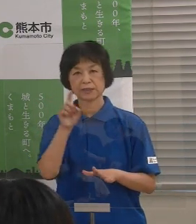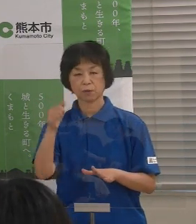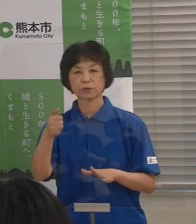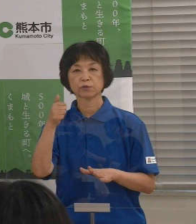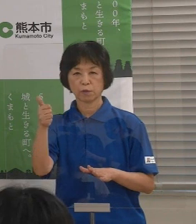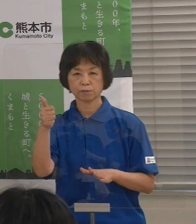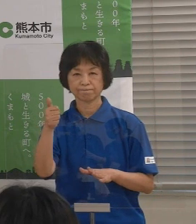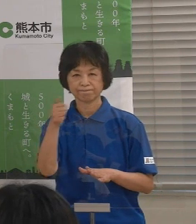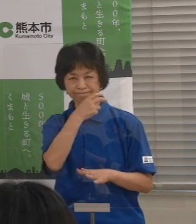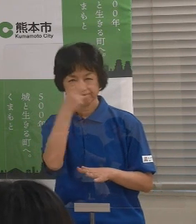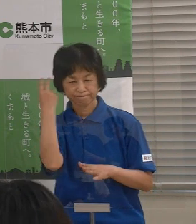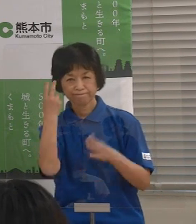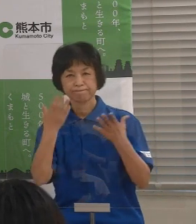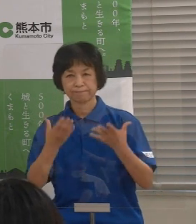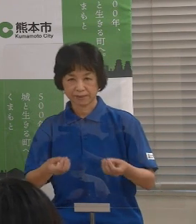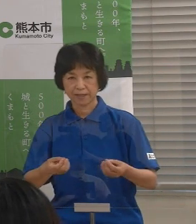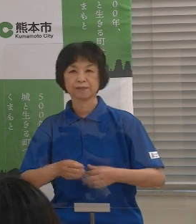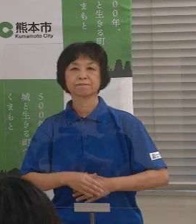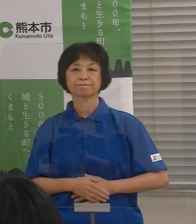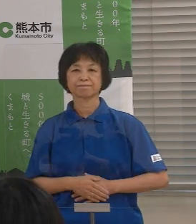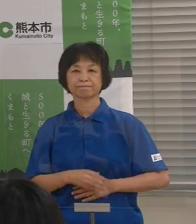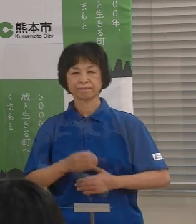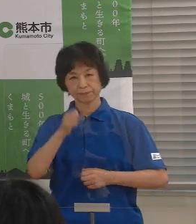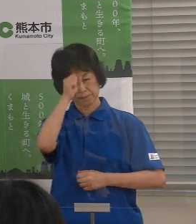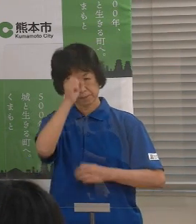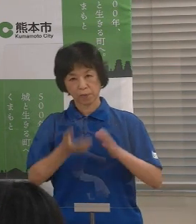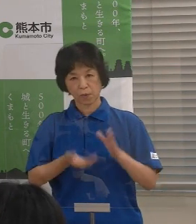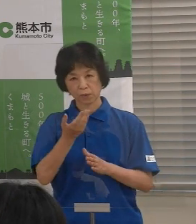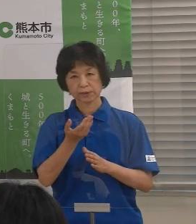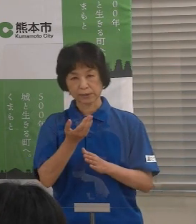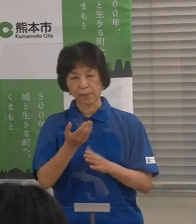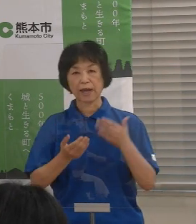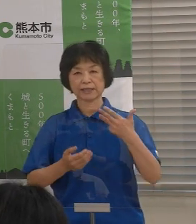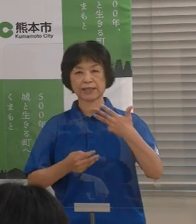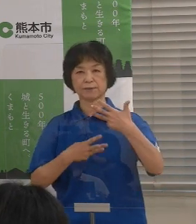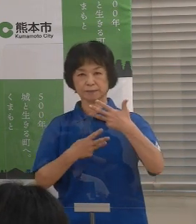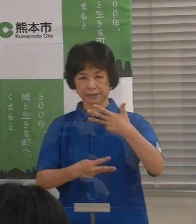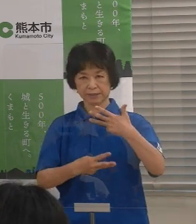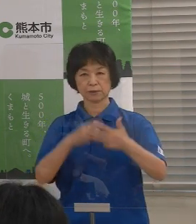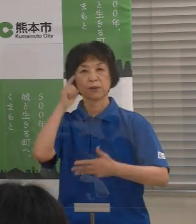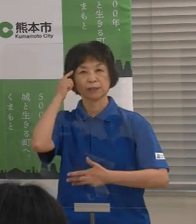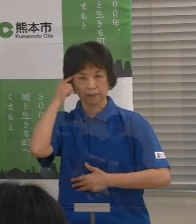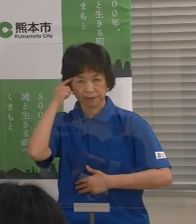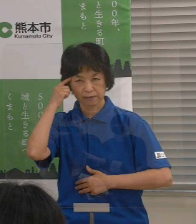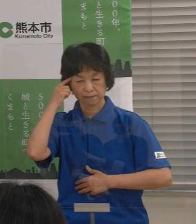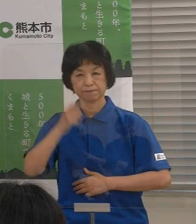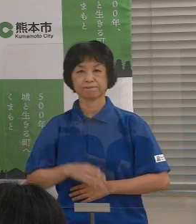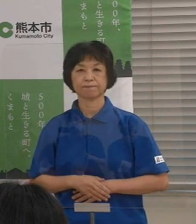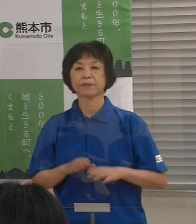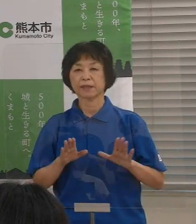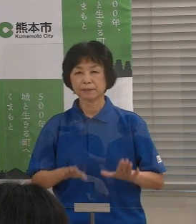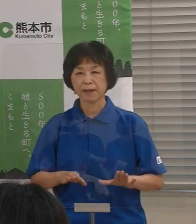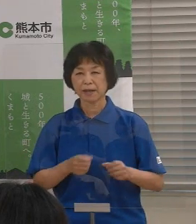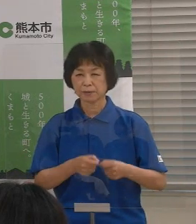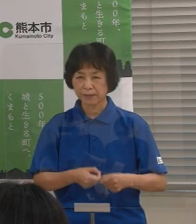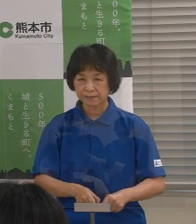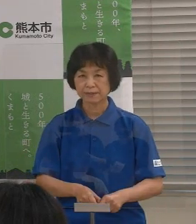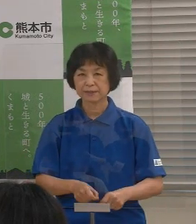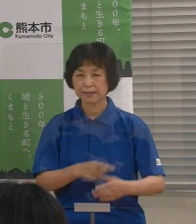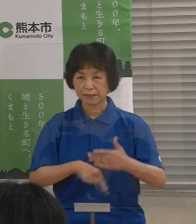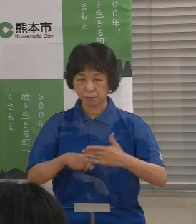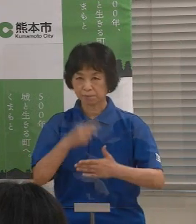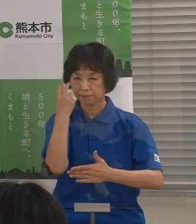と確認をされました。発症日は8月3日と考えておりますが、現在詳細は確認中